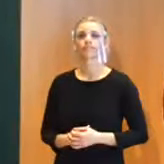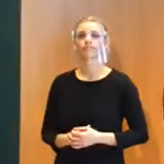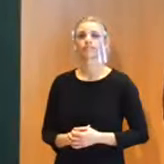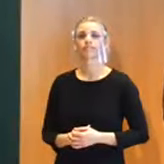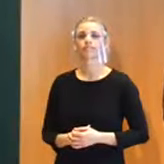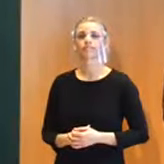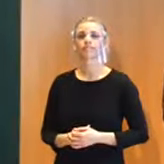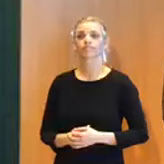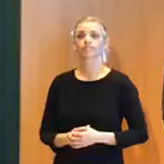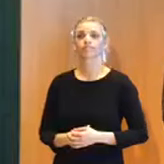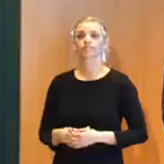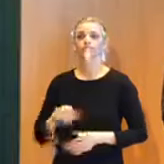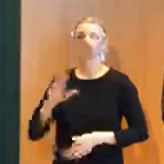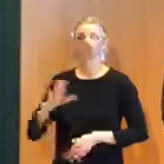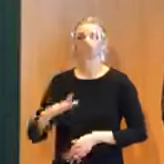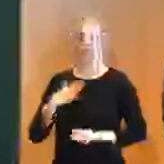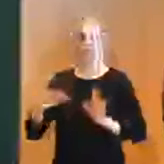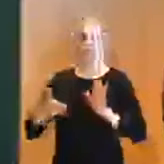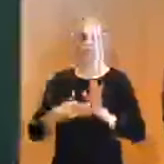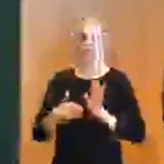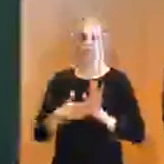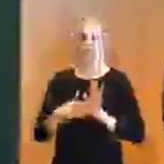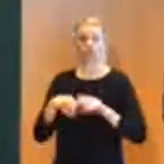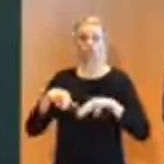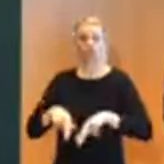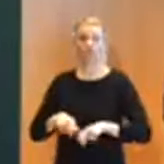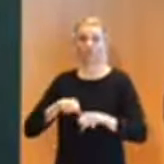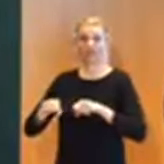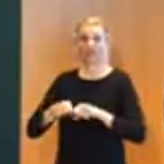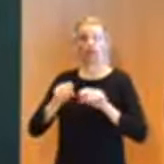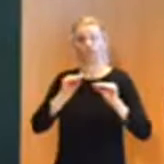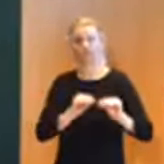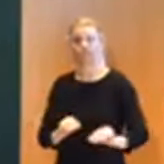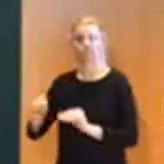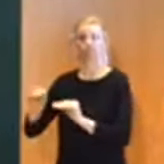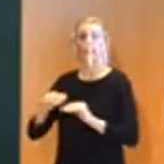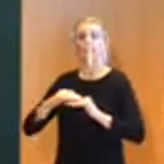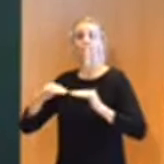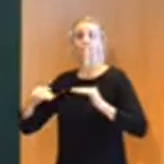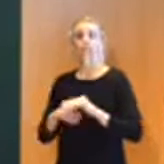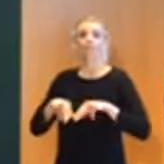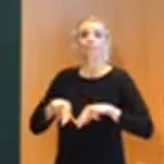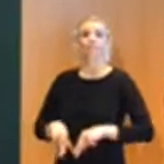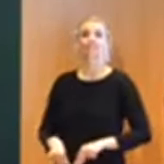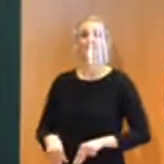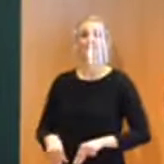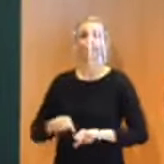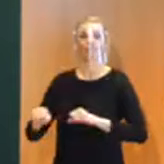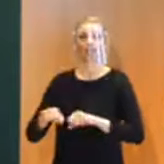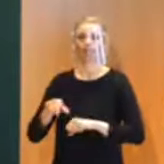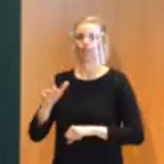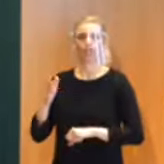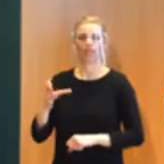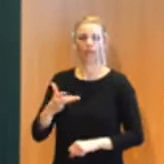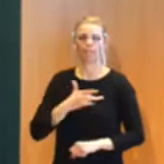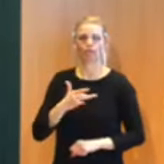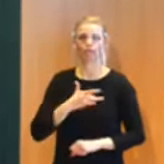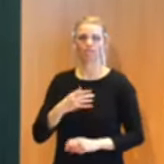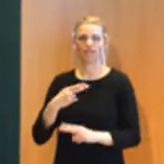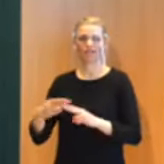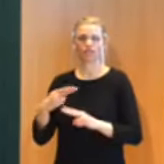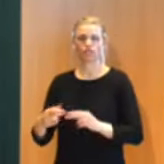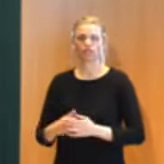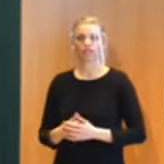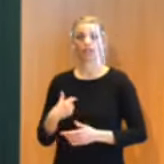Presun Igora Matoviča z predsedu vlády na podpredsedu vlády nie je poctivé riešenie.